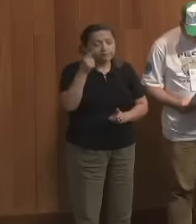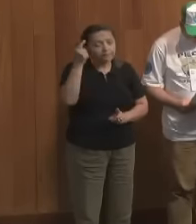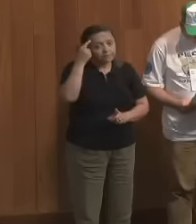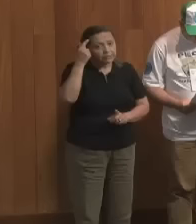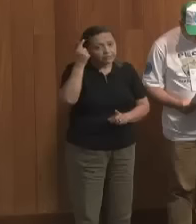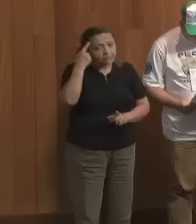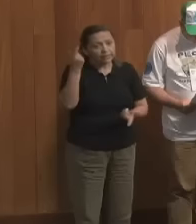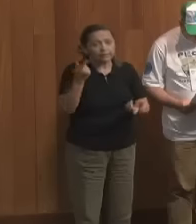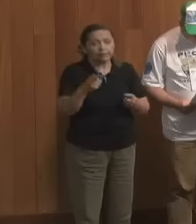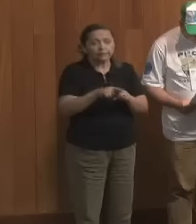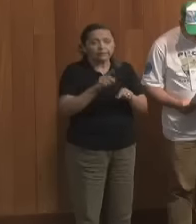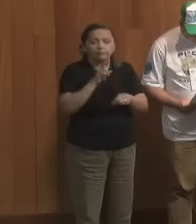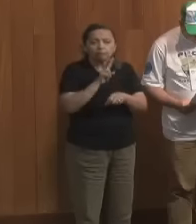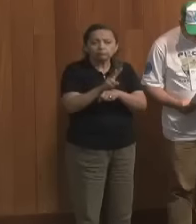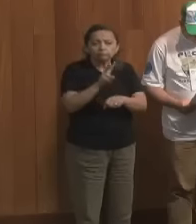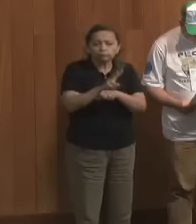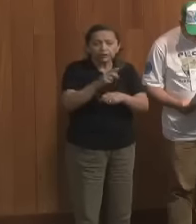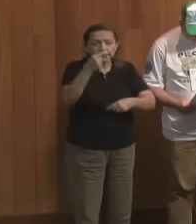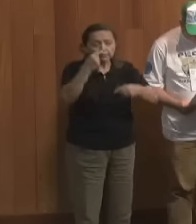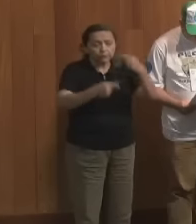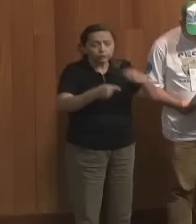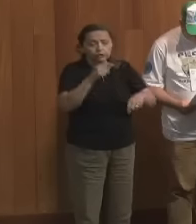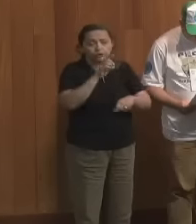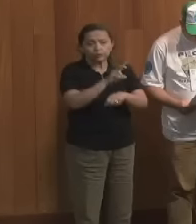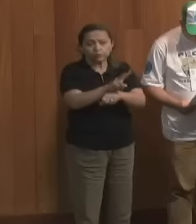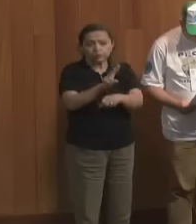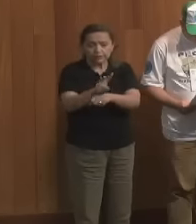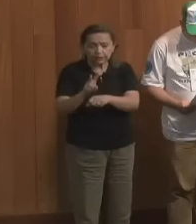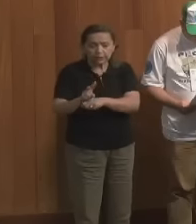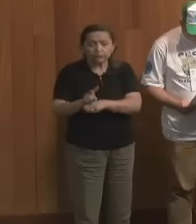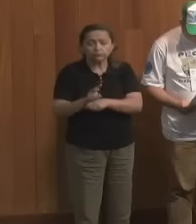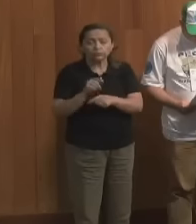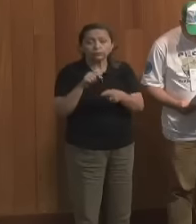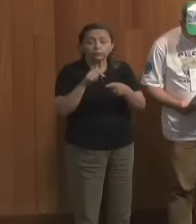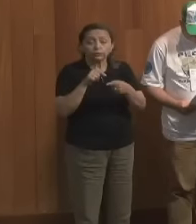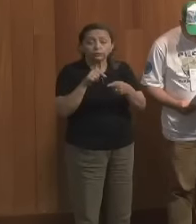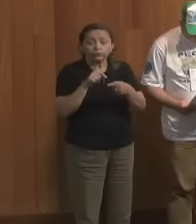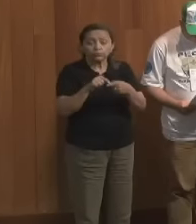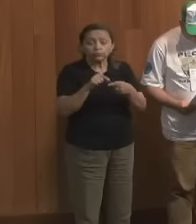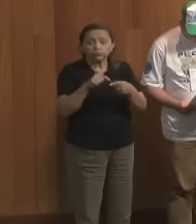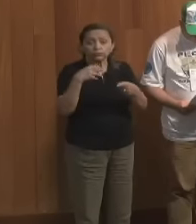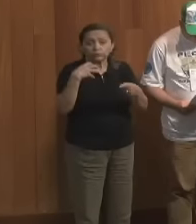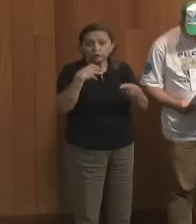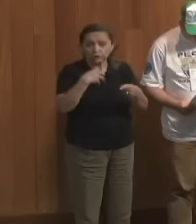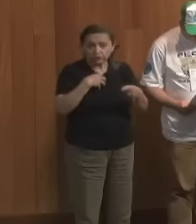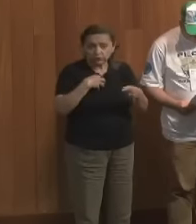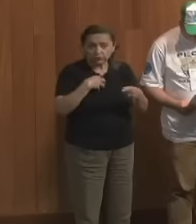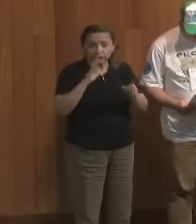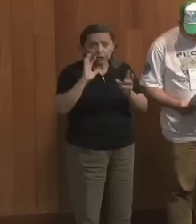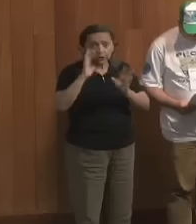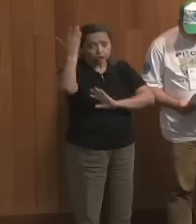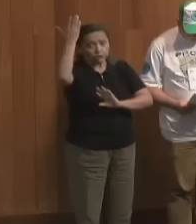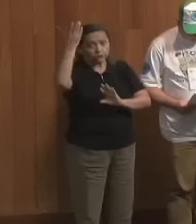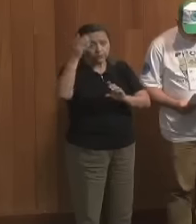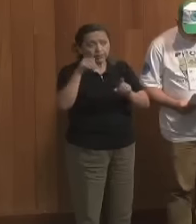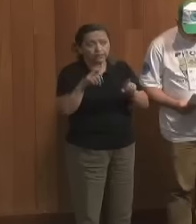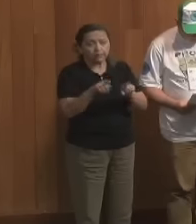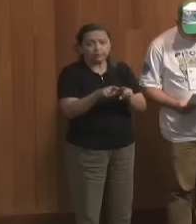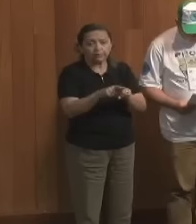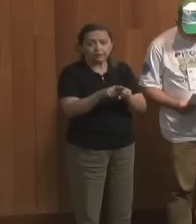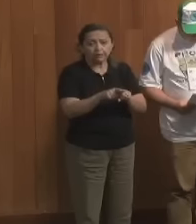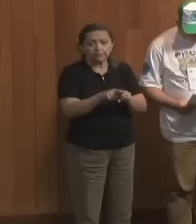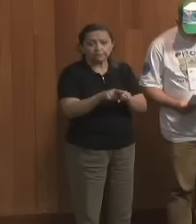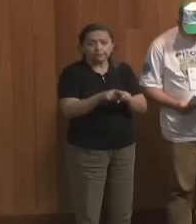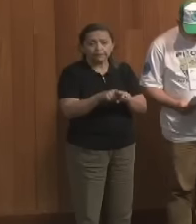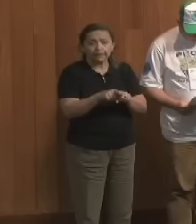pensarem e monitorarem essa política de proteção, tanto no sentido de resolver, de buscar soluções para